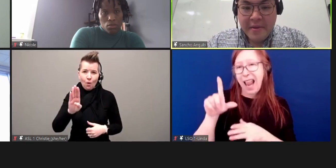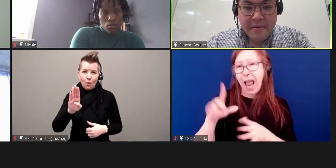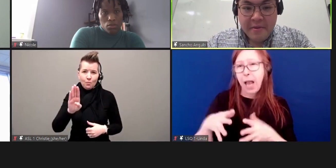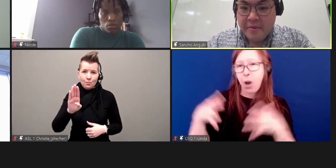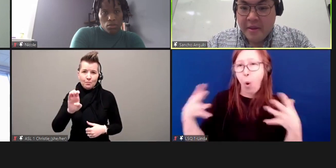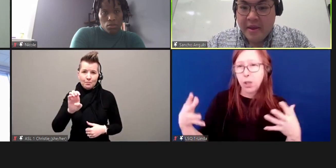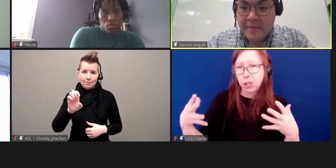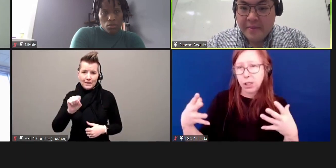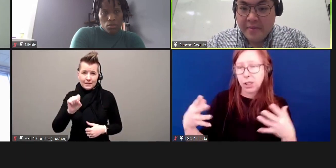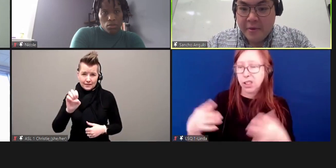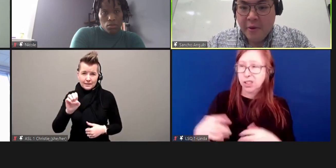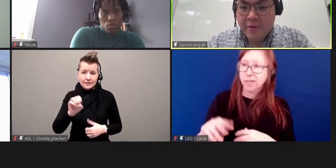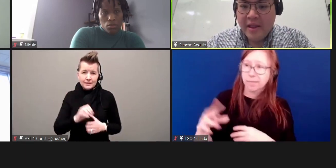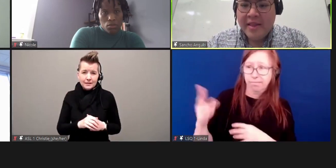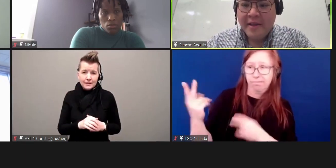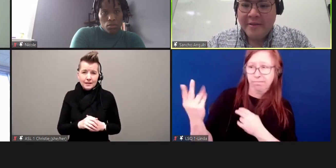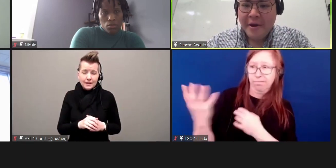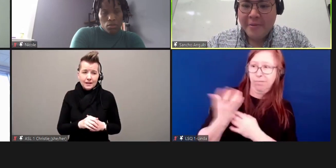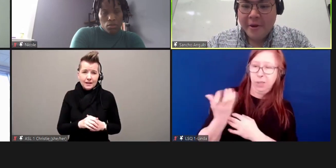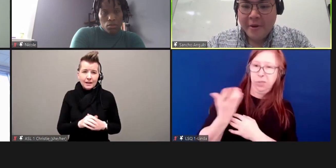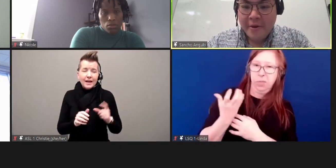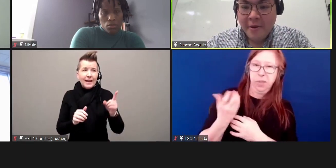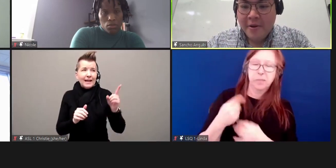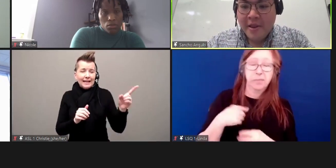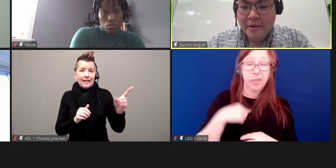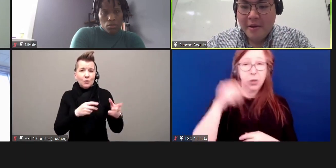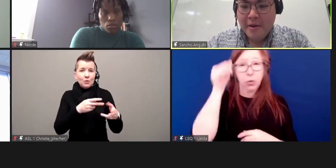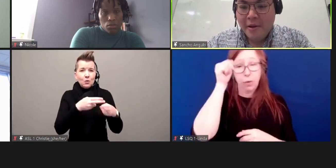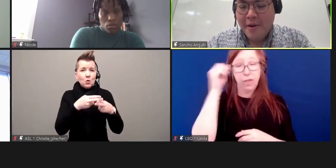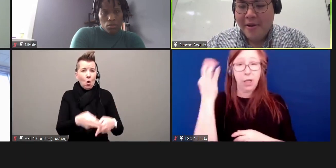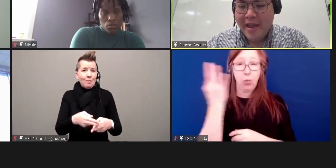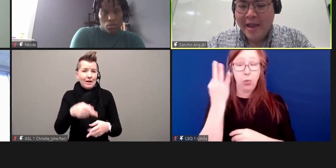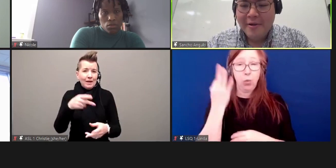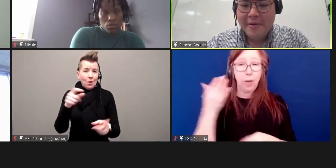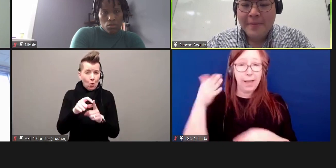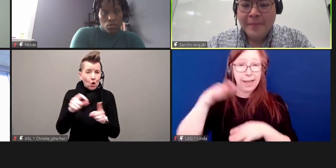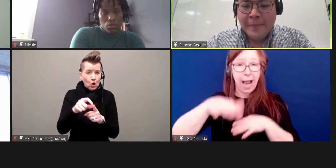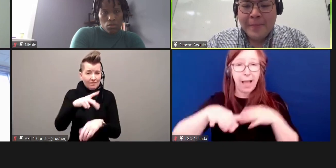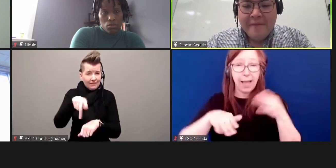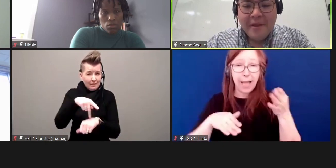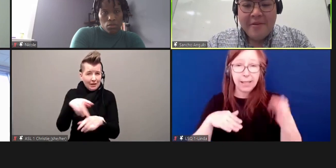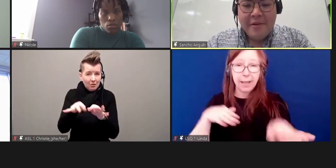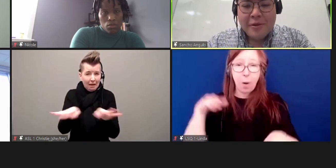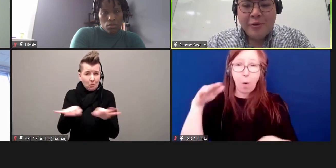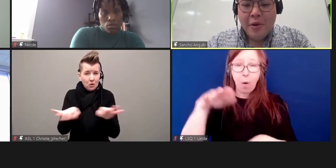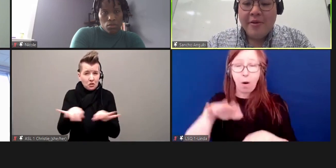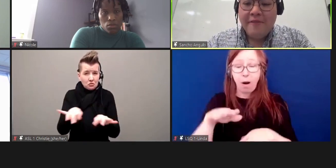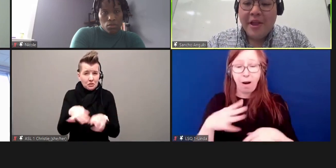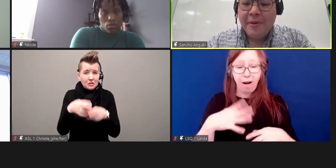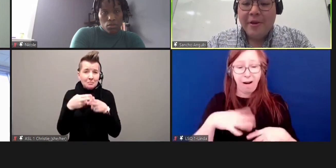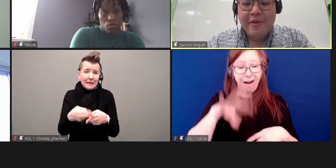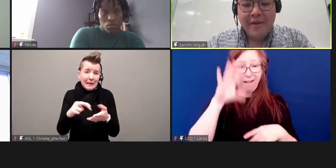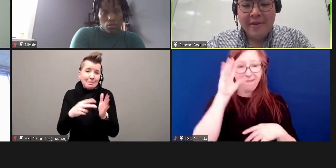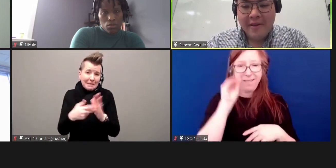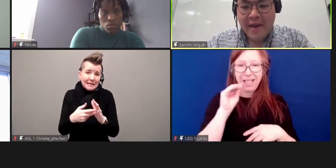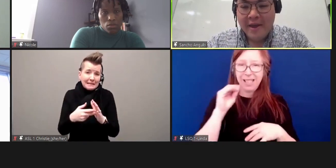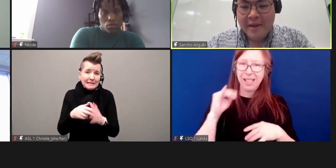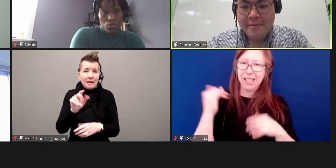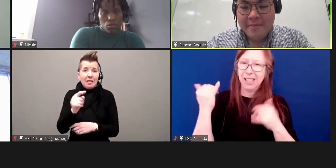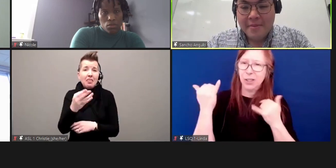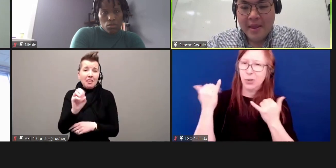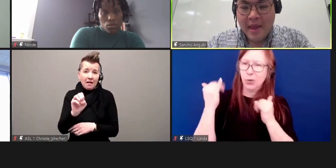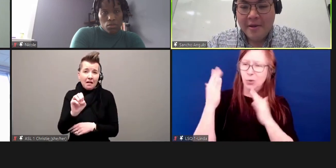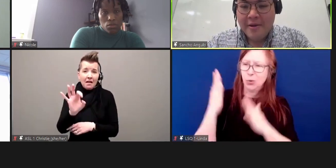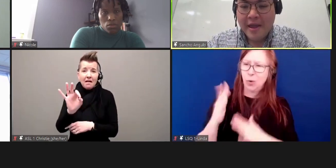souviens d'une cour de natation quand on est le fils d'un joueur de volleyball